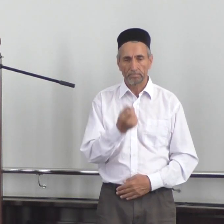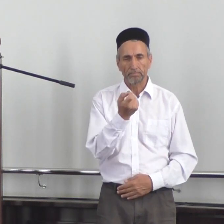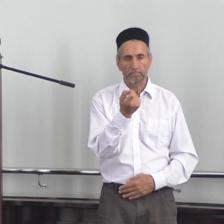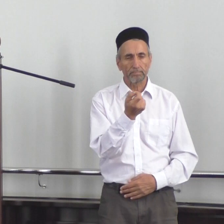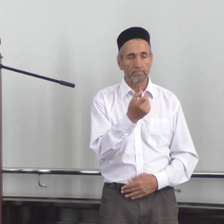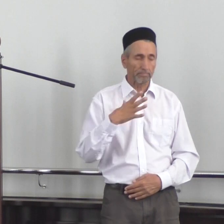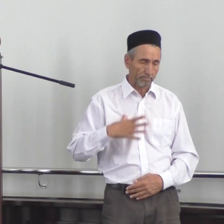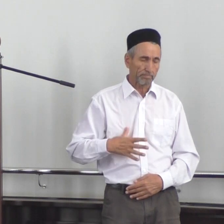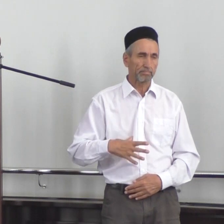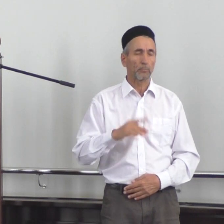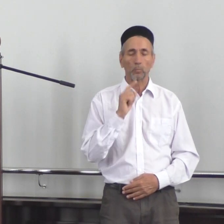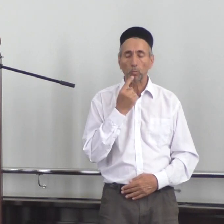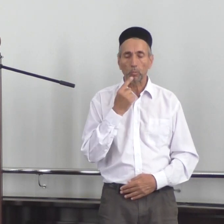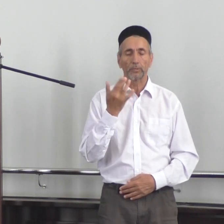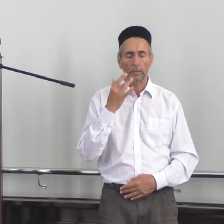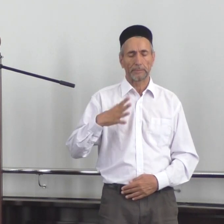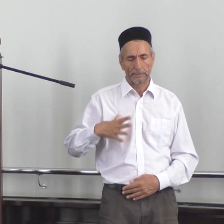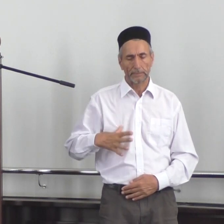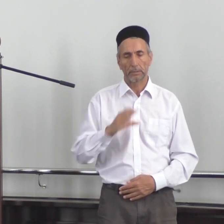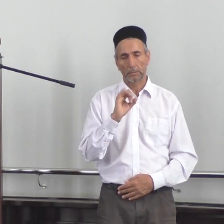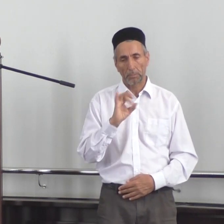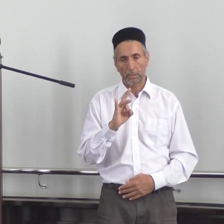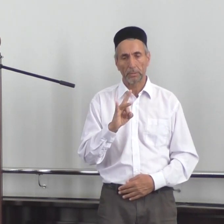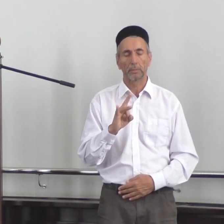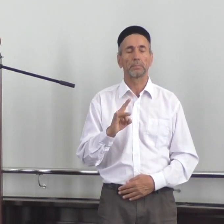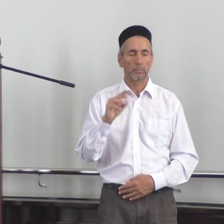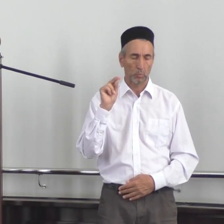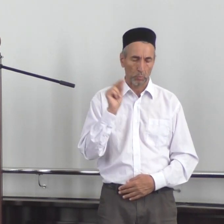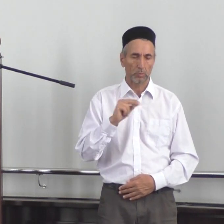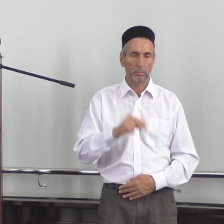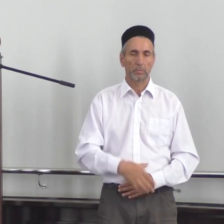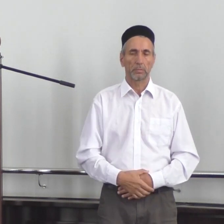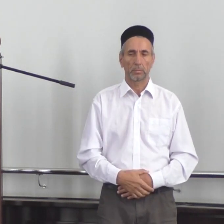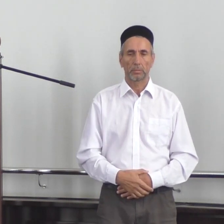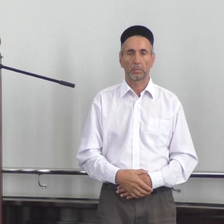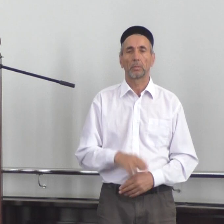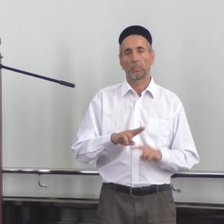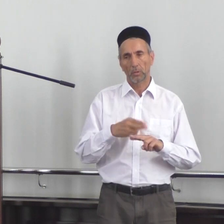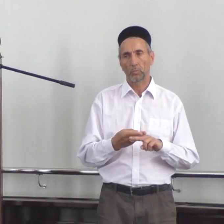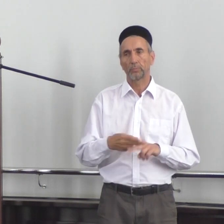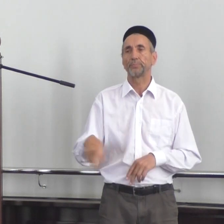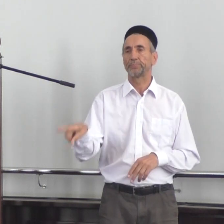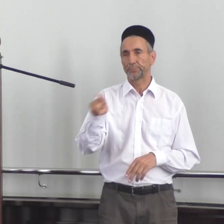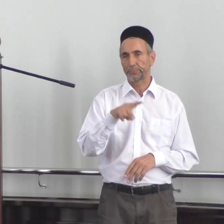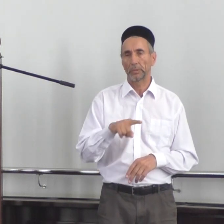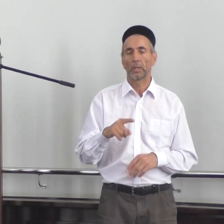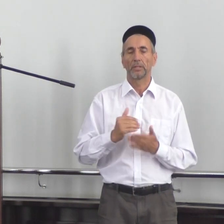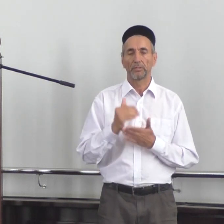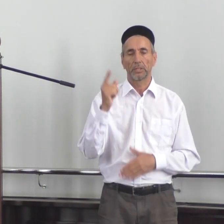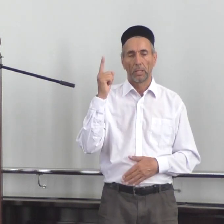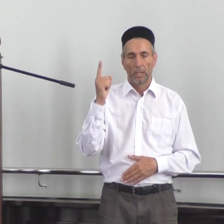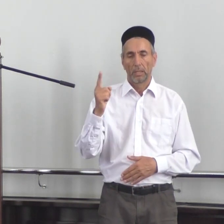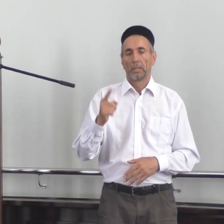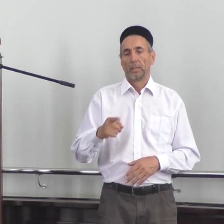ул бетә. Озак түгел. Сабыр итәргә белергә кирәк. Шуның өчен җәмәгать, Аллаһ Раббыбыз